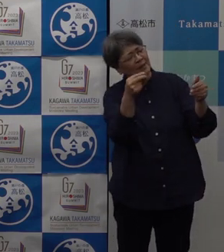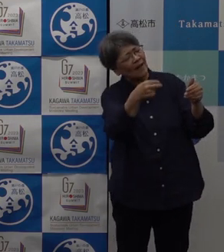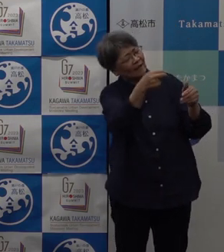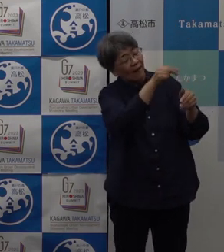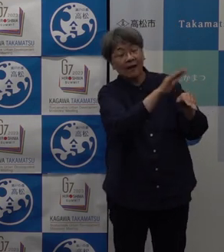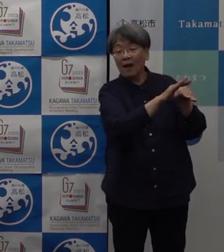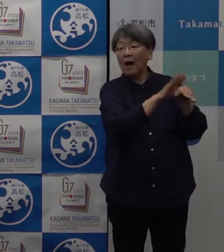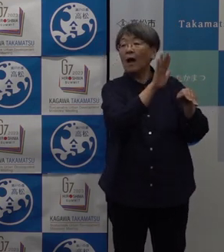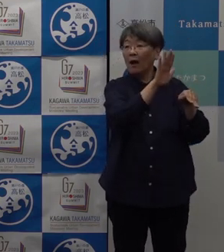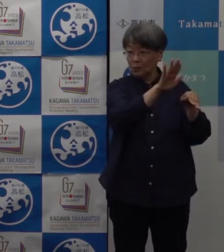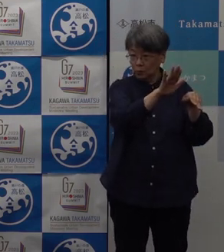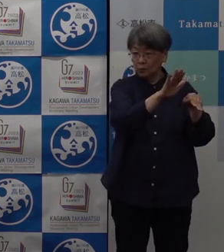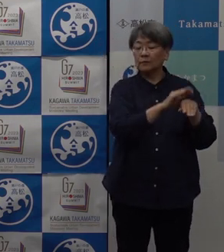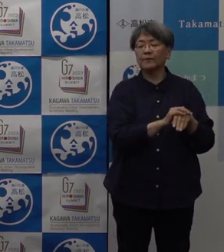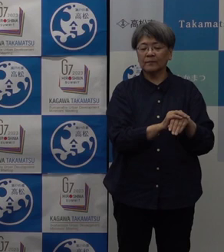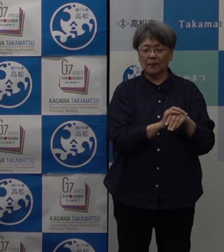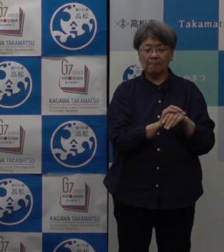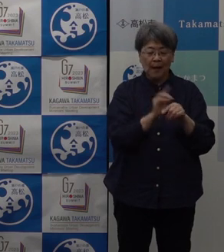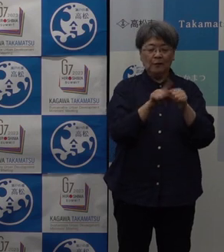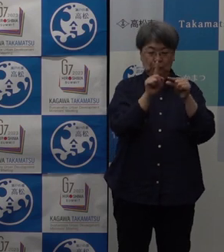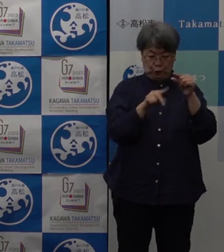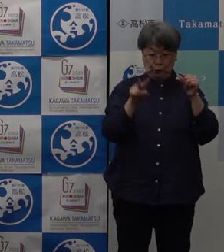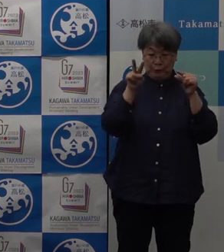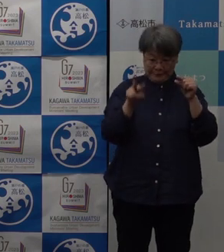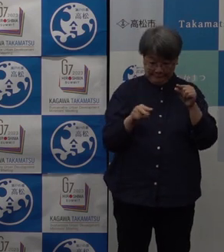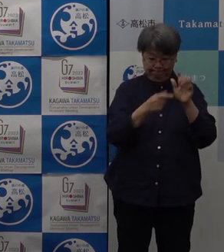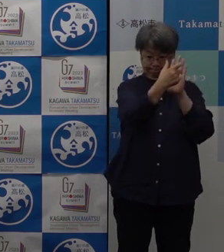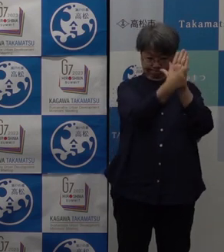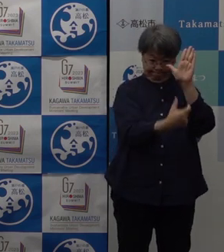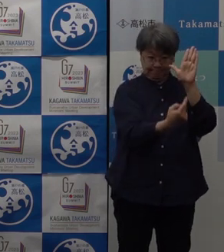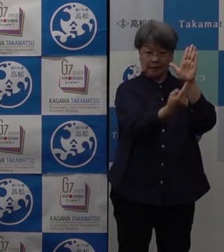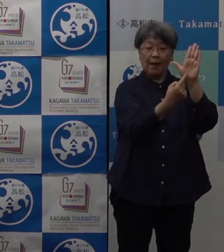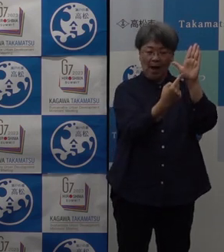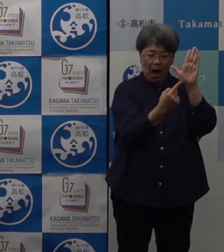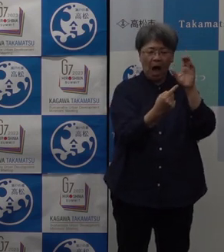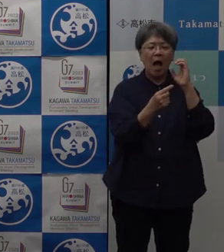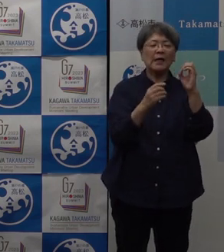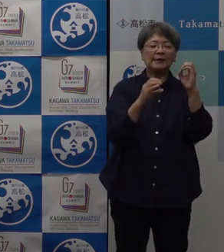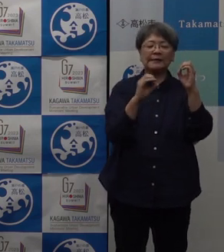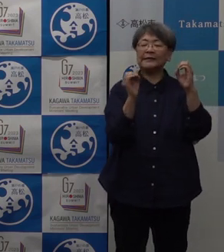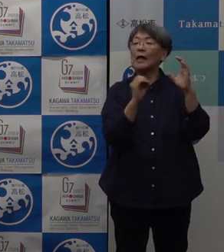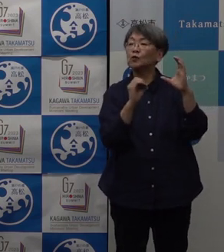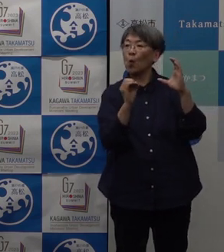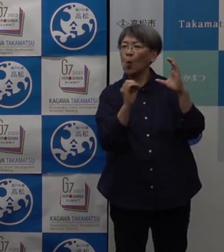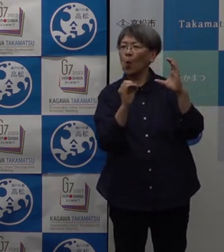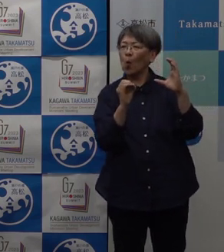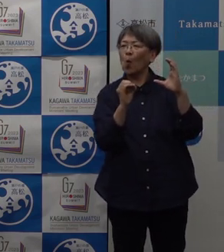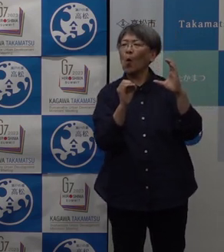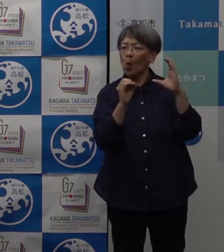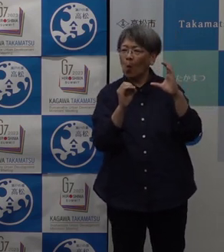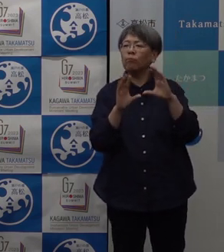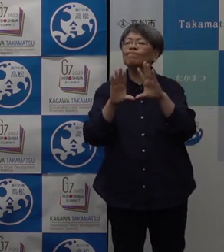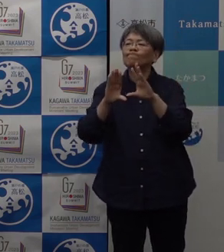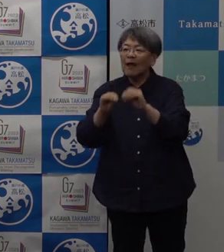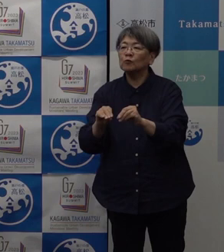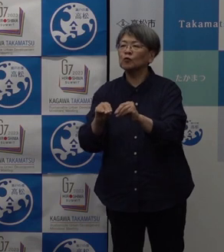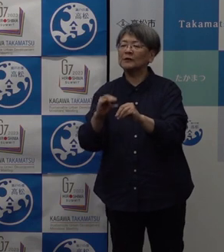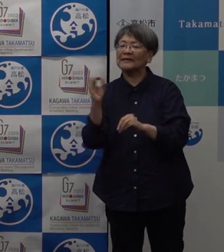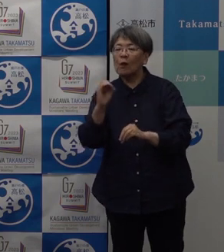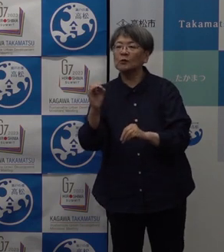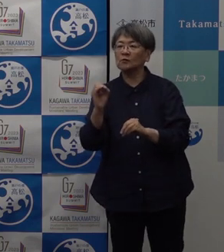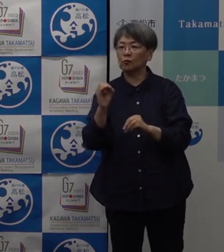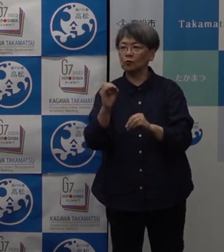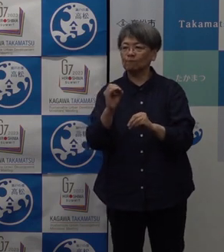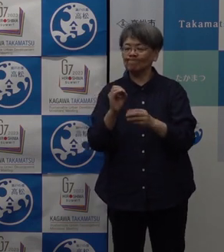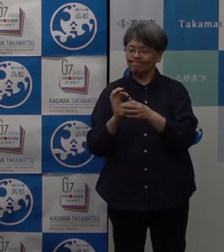ますが、まあ、中心的なテーマとして言われているのが脱炭素ですね、地球環境の問題、これについて